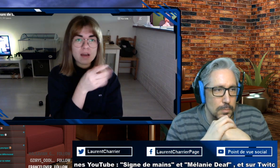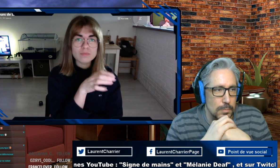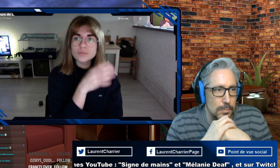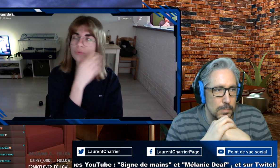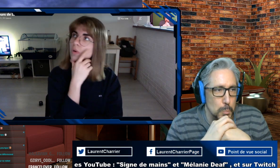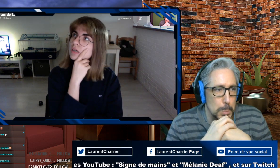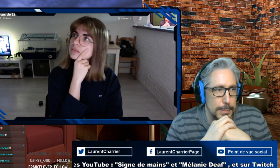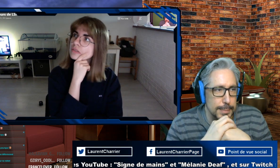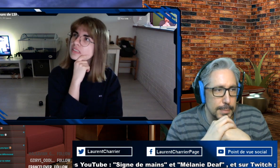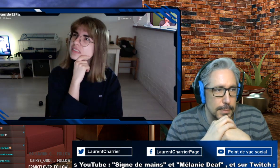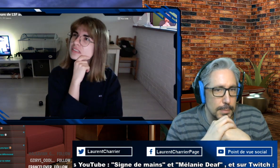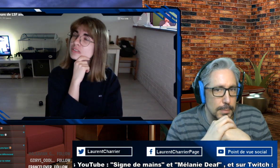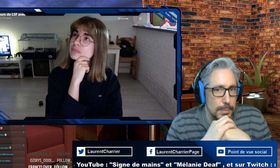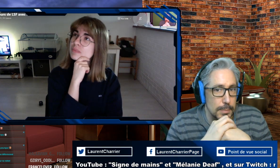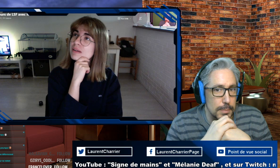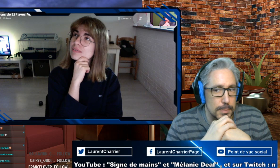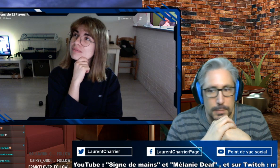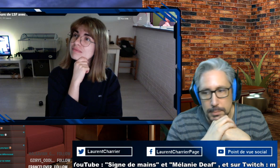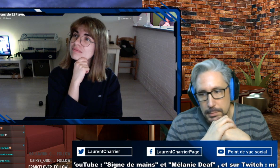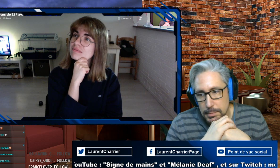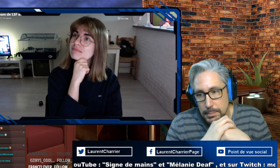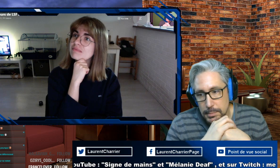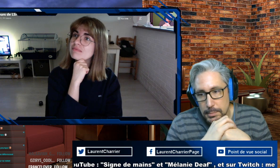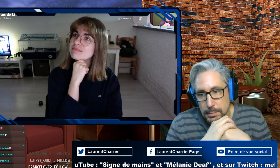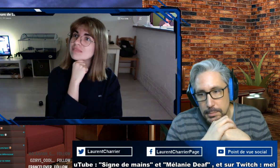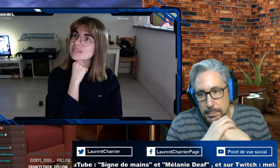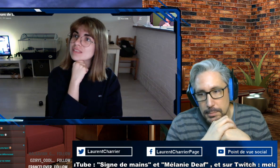c'est pas comme tu es, je sais pas.